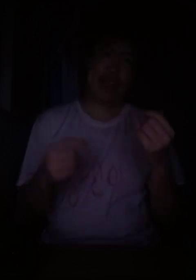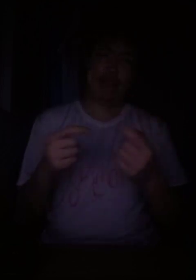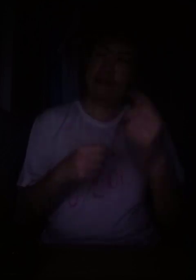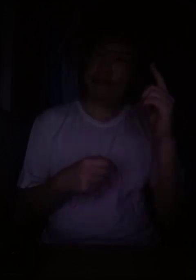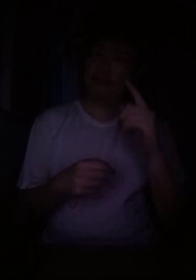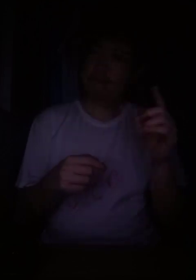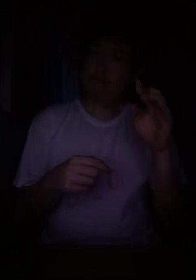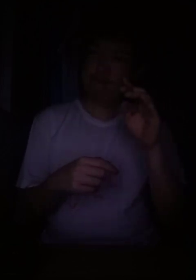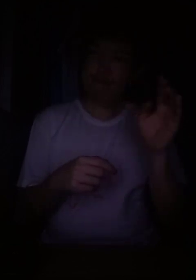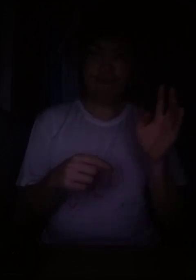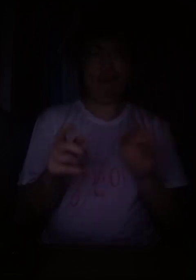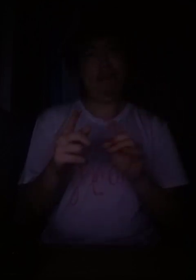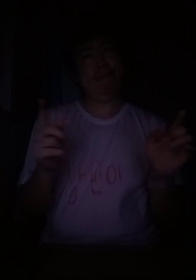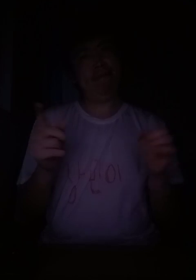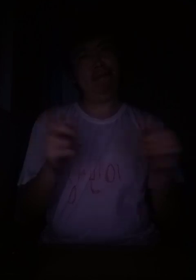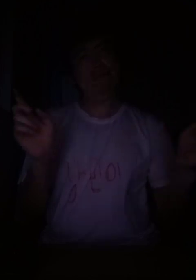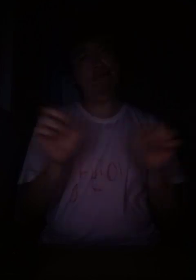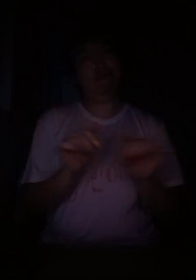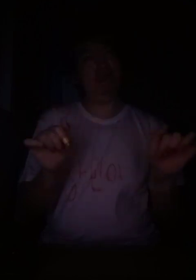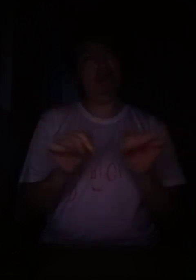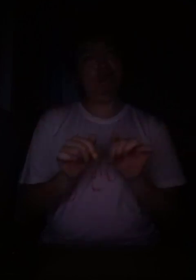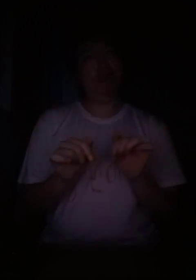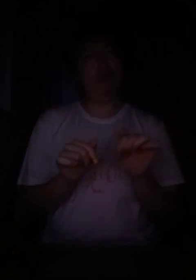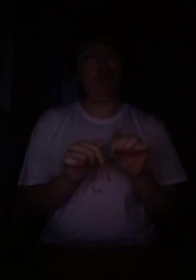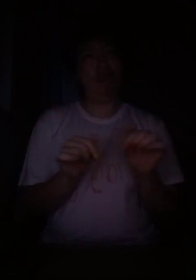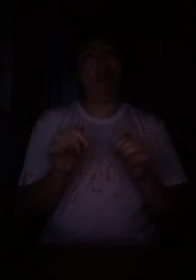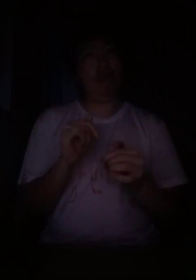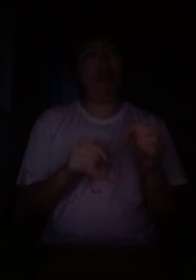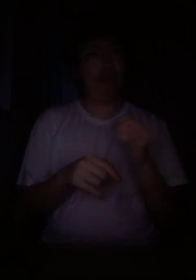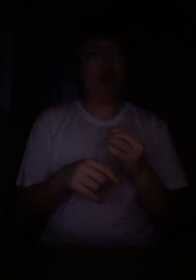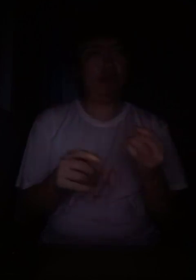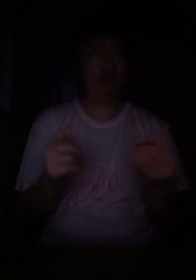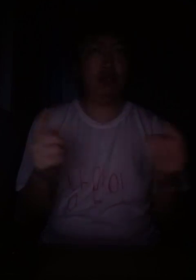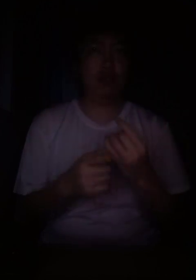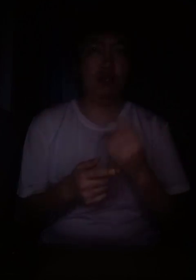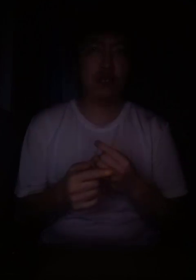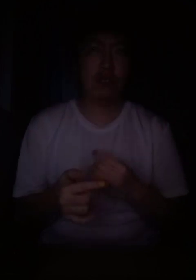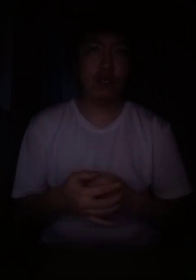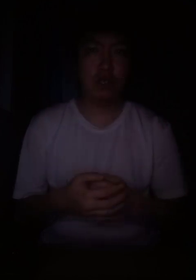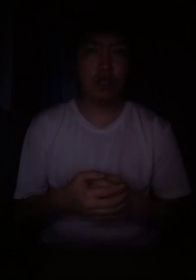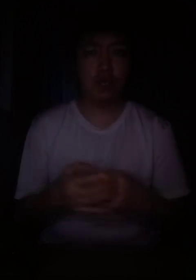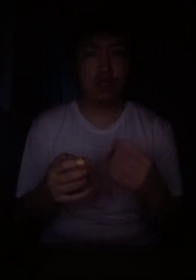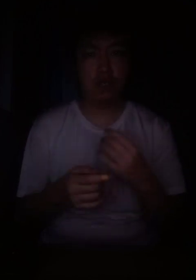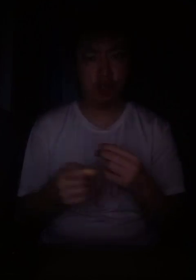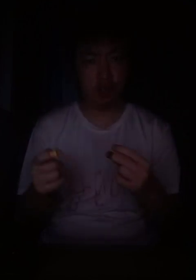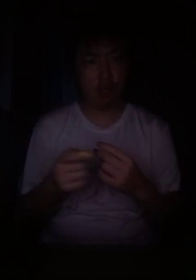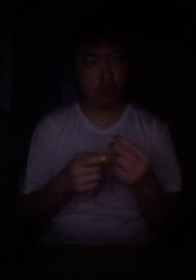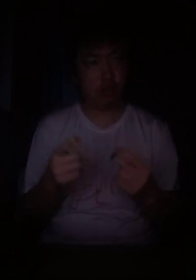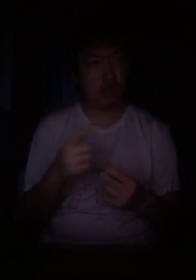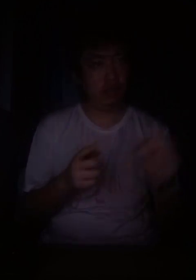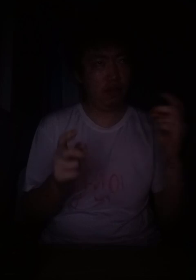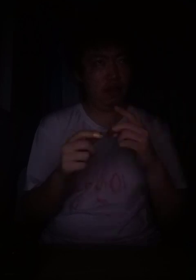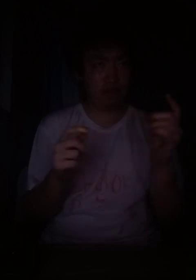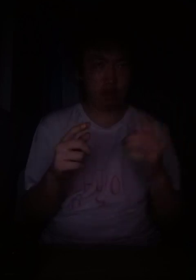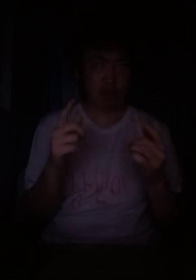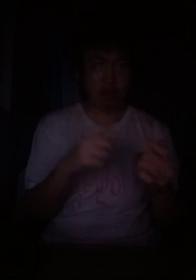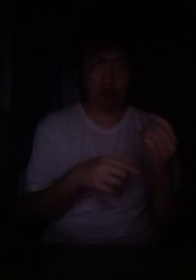네. 단순한 그 싸움을 잘하는 그런 개가 다 투견이 되는 건 아니고 네. 말씀드린 대로 그 훈련을 따로 받는데 네. 그